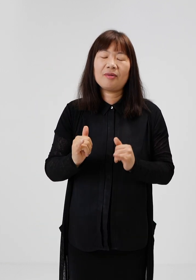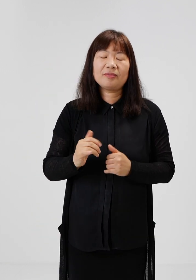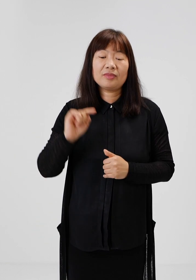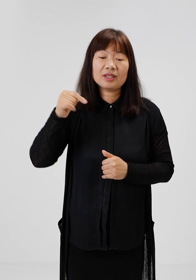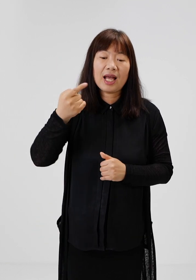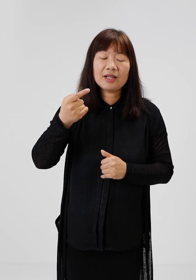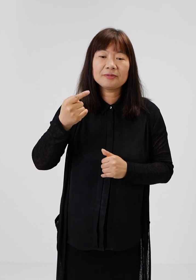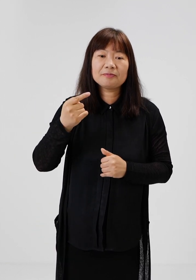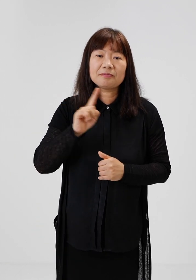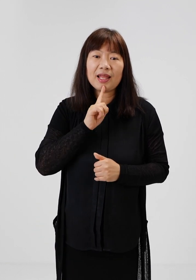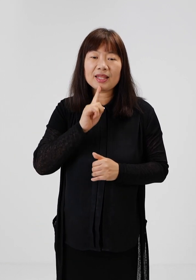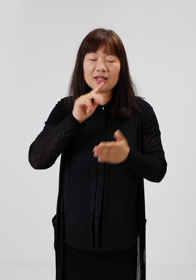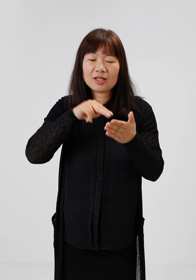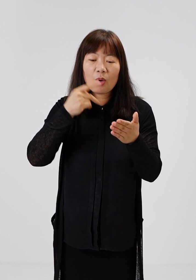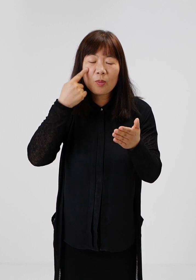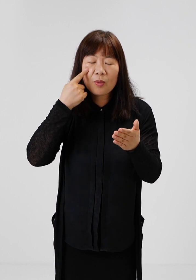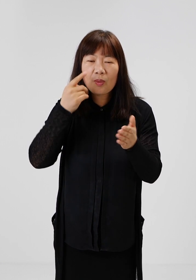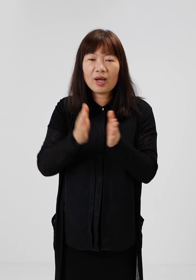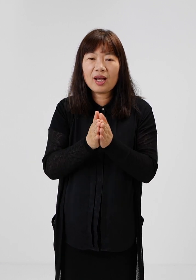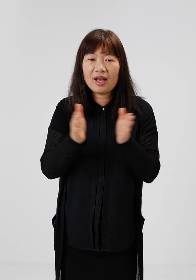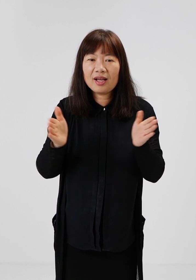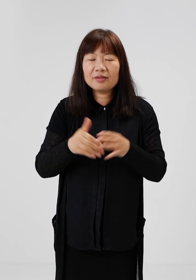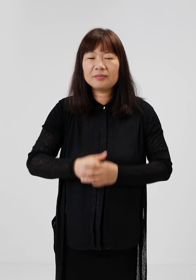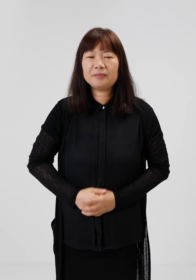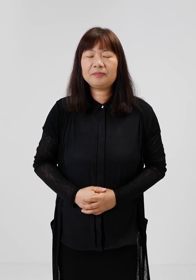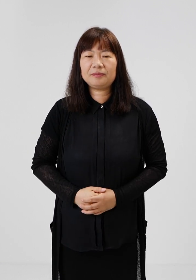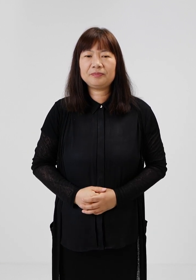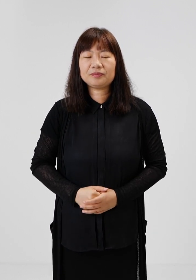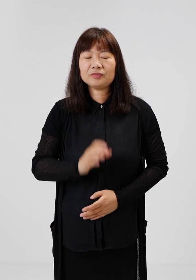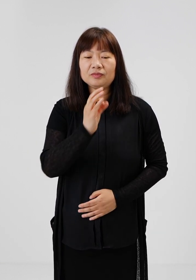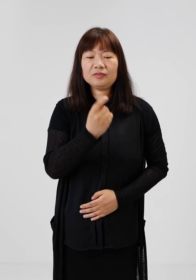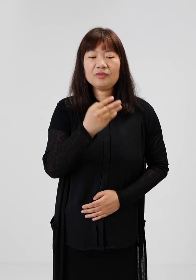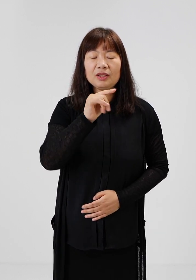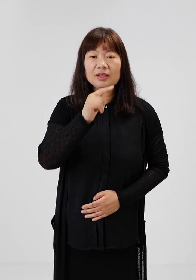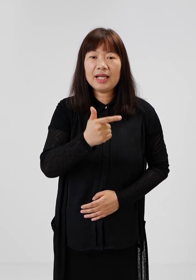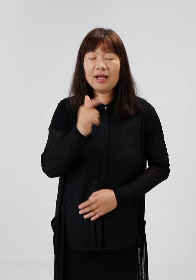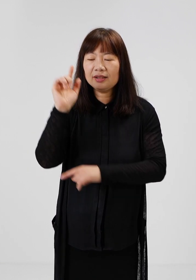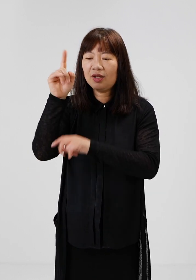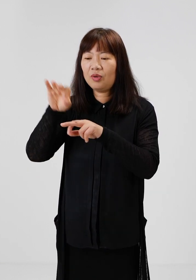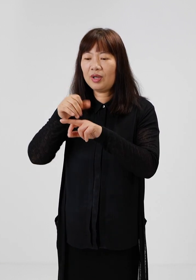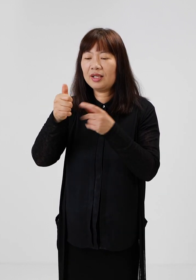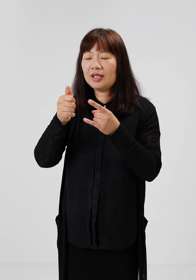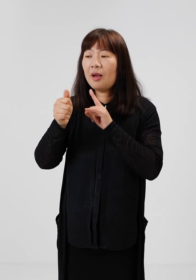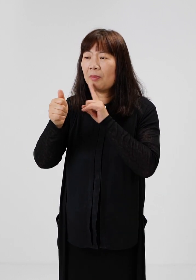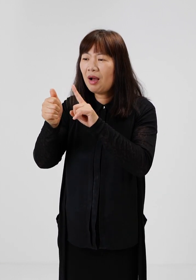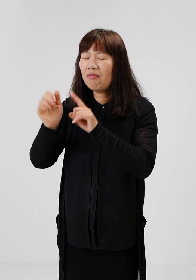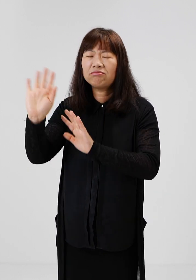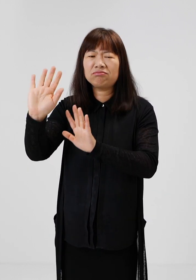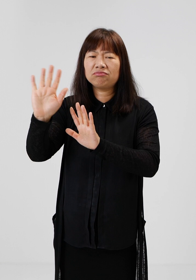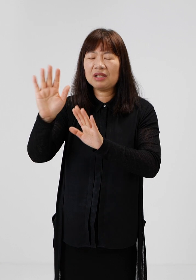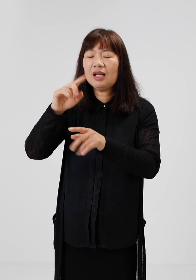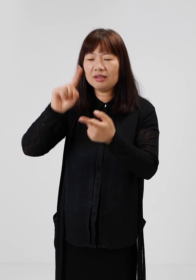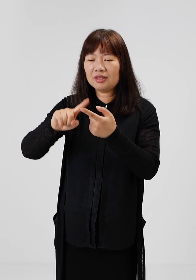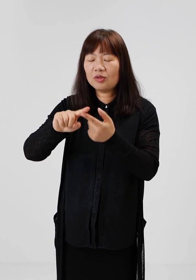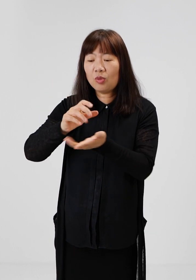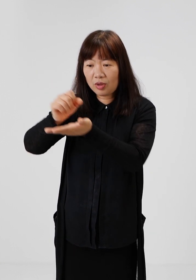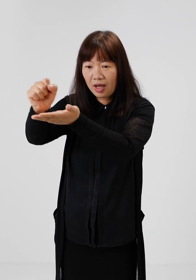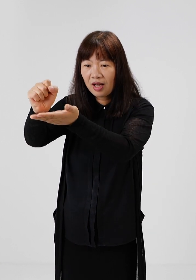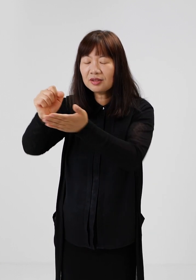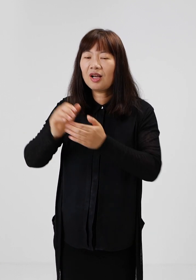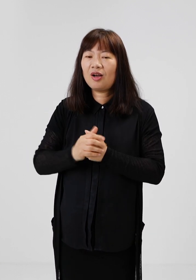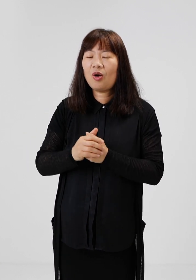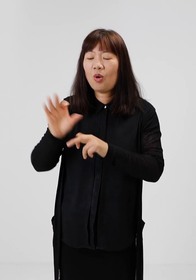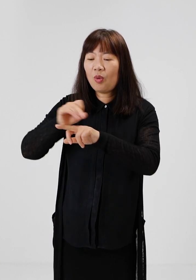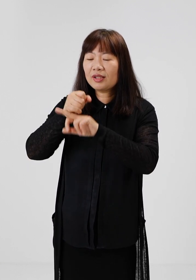절 한번 여러분 읽어보세요. 시작. 오르난이 다윗에게 말하되 왕은 취하소서. 내 주 왕께서